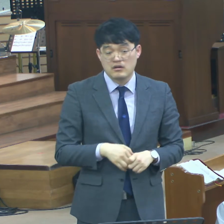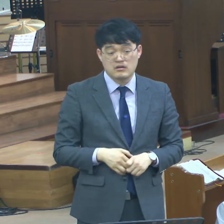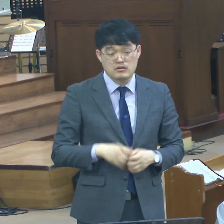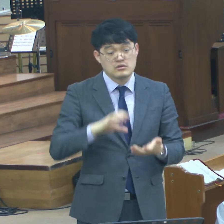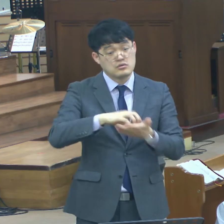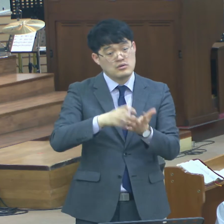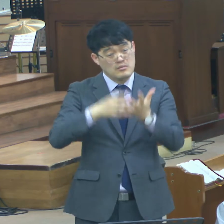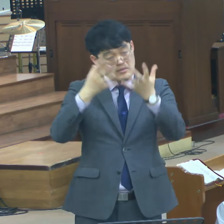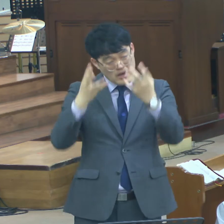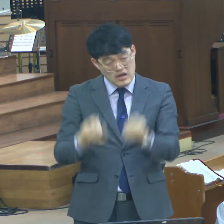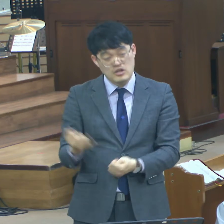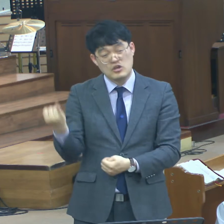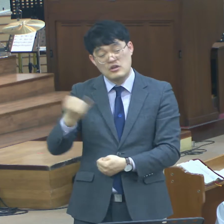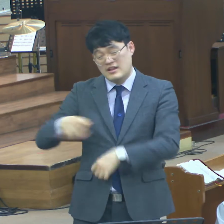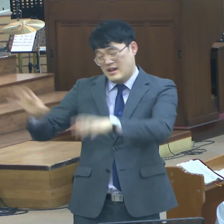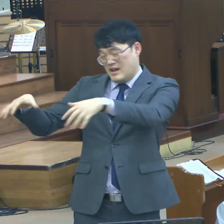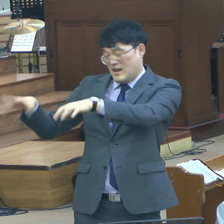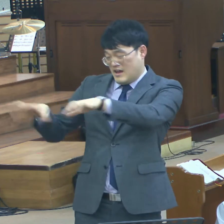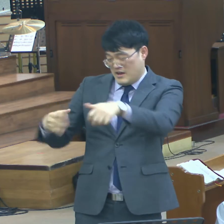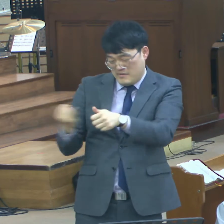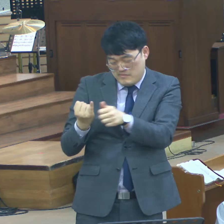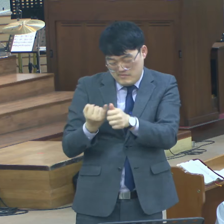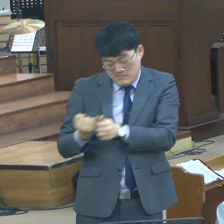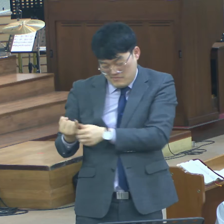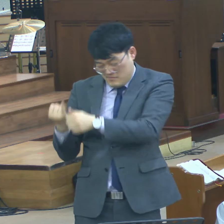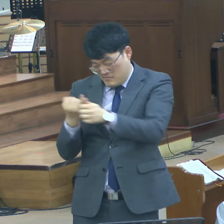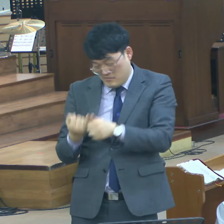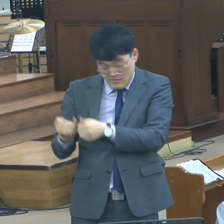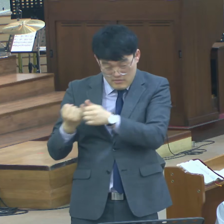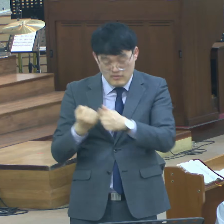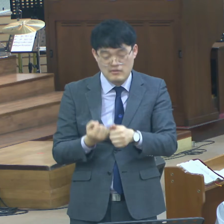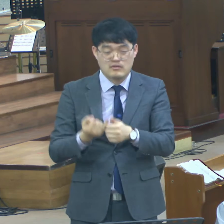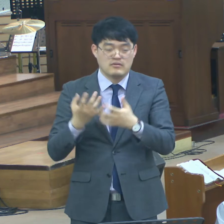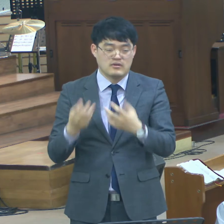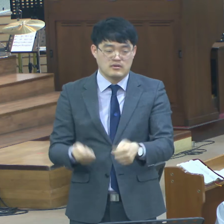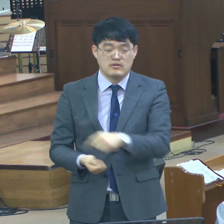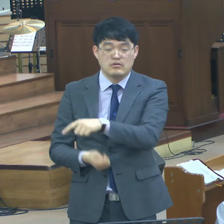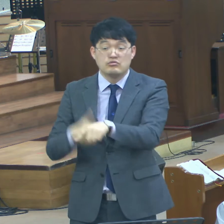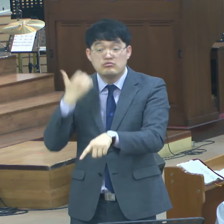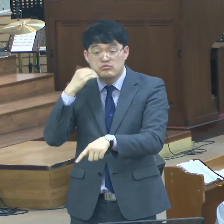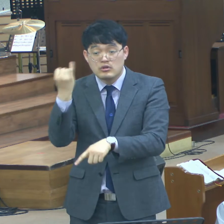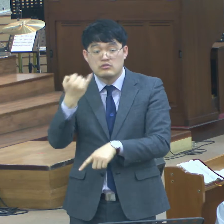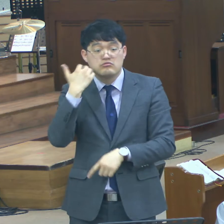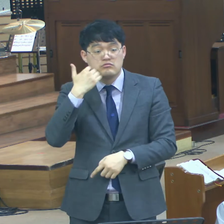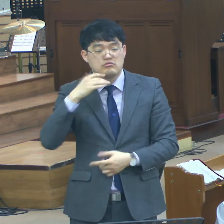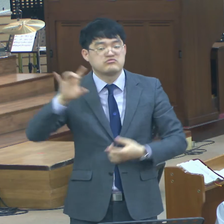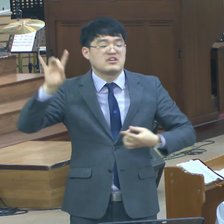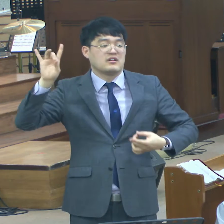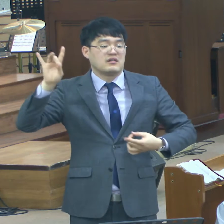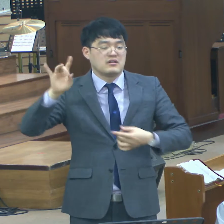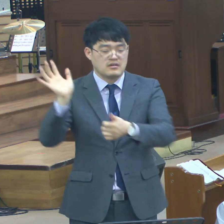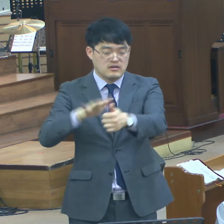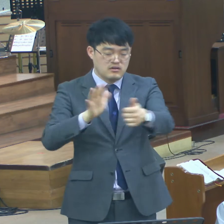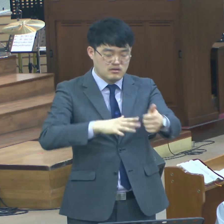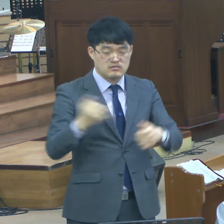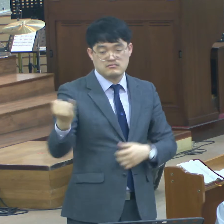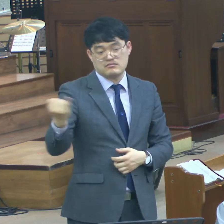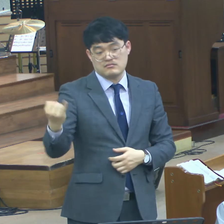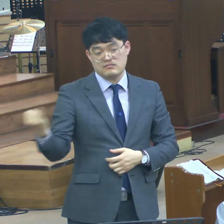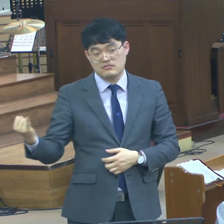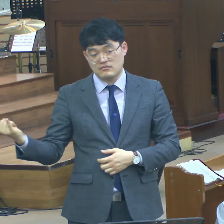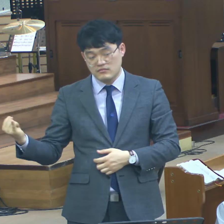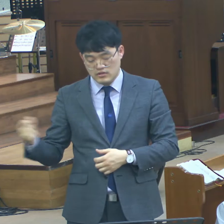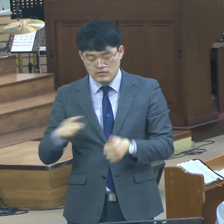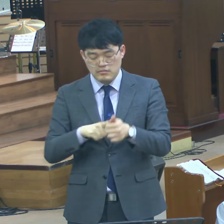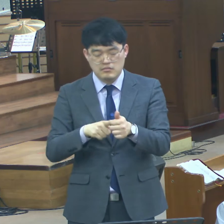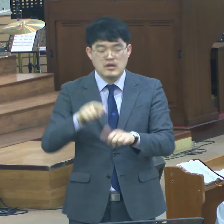정도로 많은 여자들을 불러들었어요. 그 여자들이 우상을 섬기는 여자들이에요. 그 마음을 움직여서 하나님께로 향하지